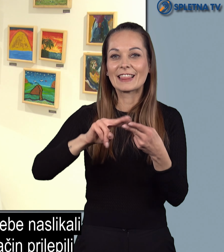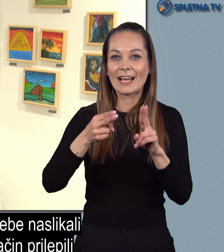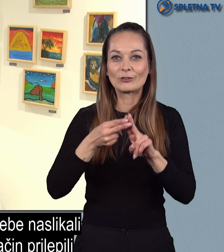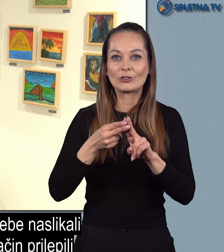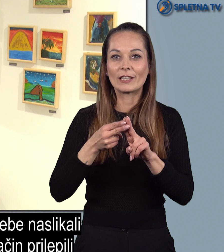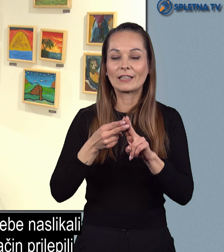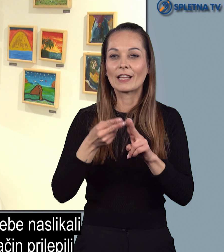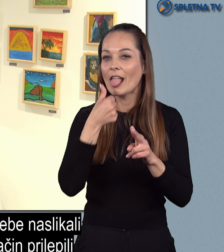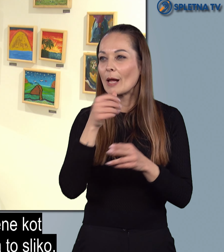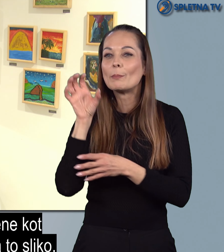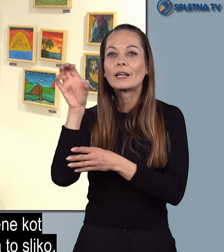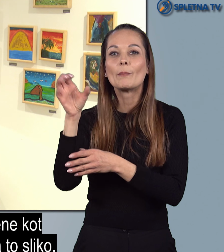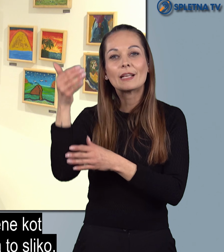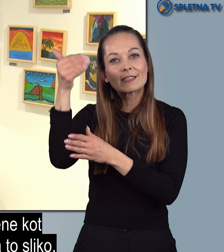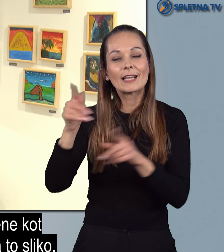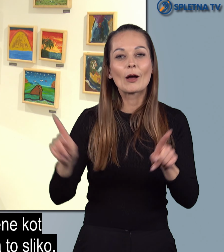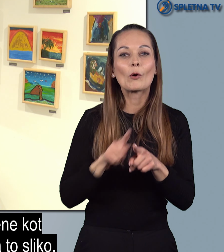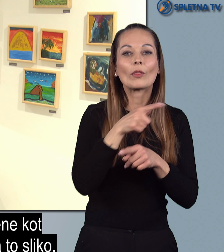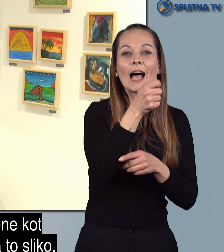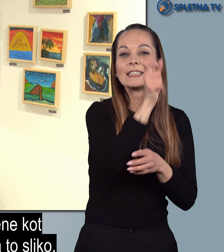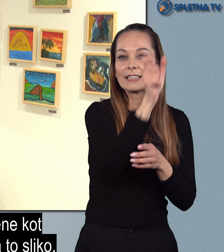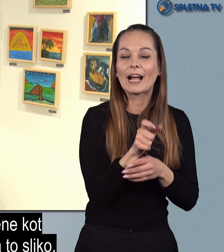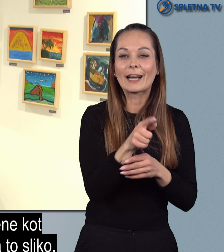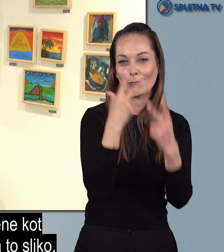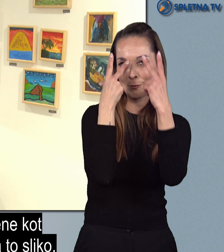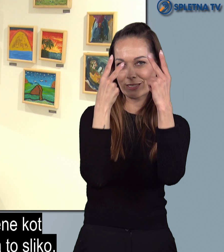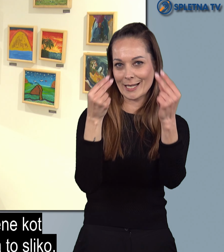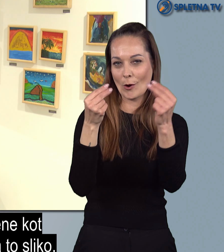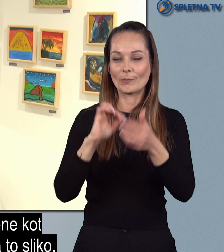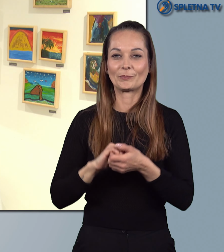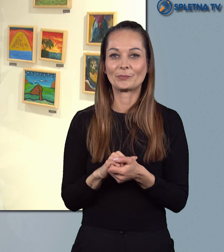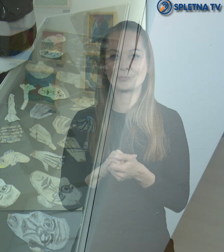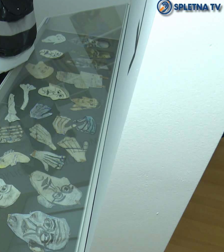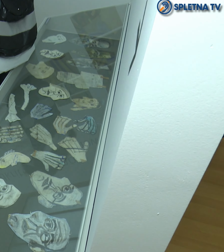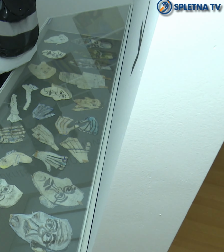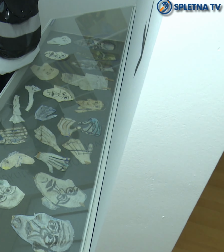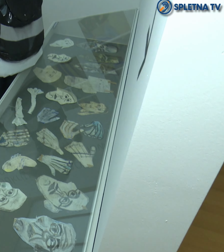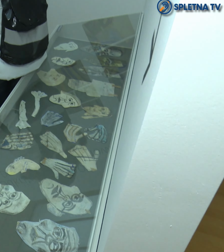isti način prilepili na stene kot slikar na to sliko.